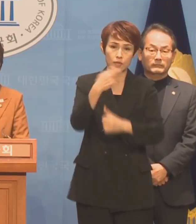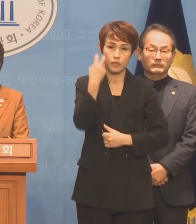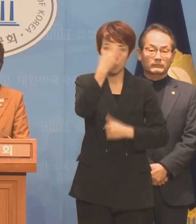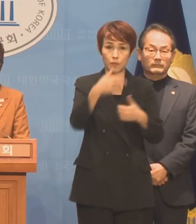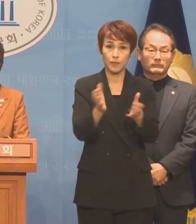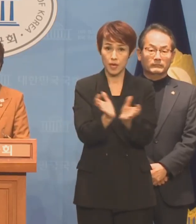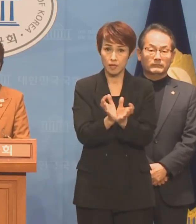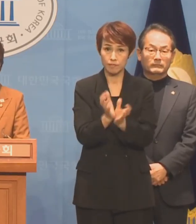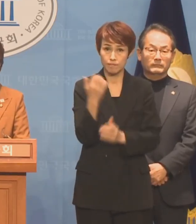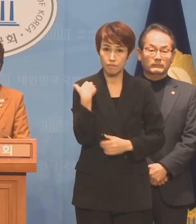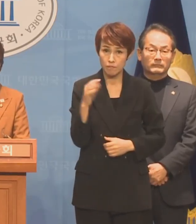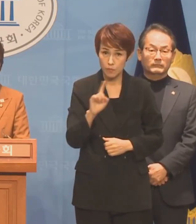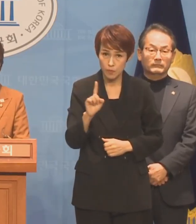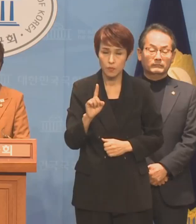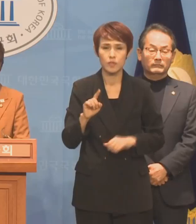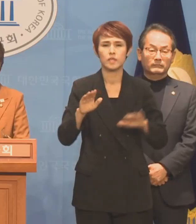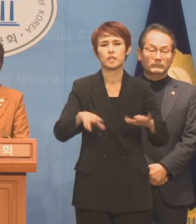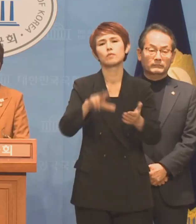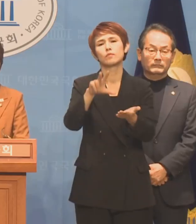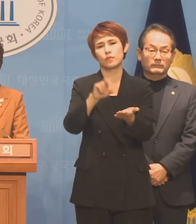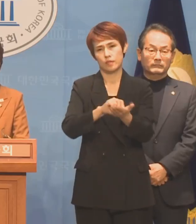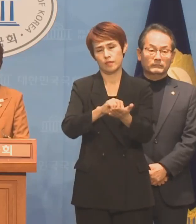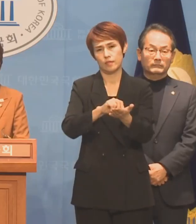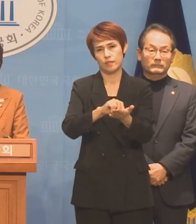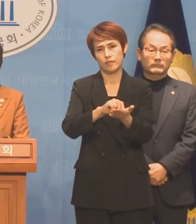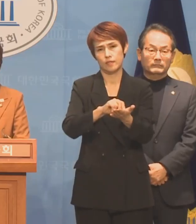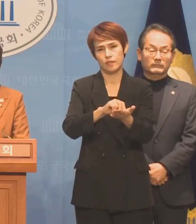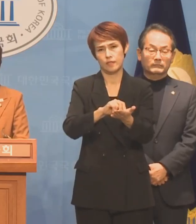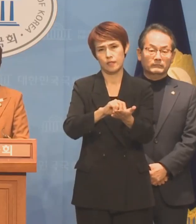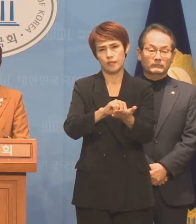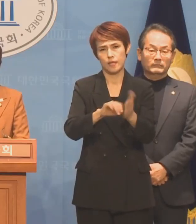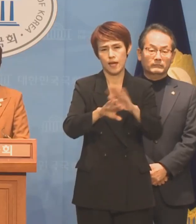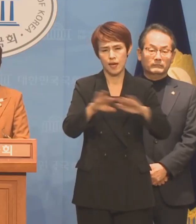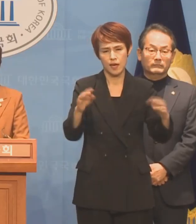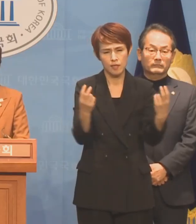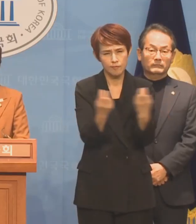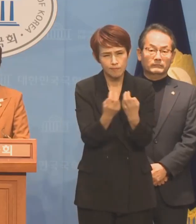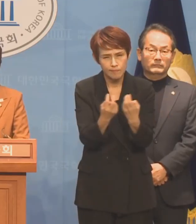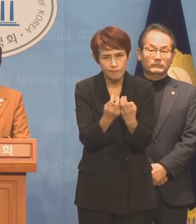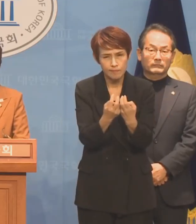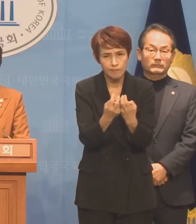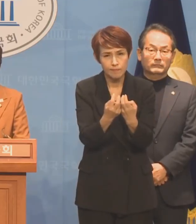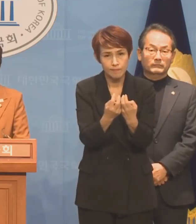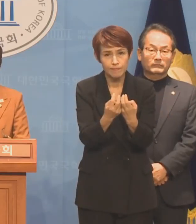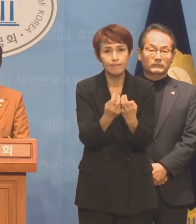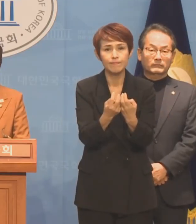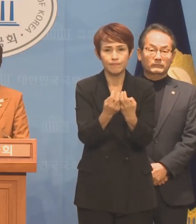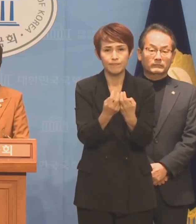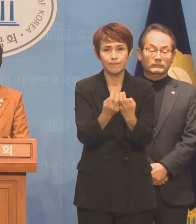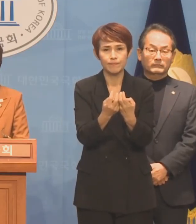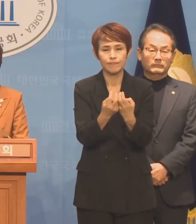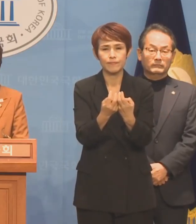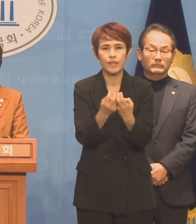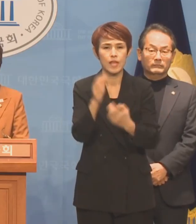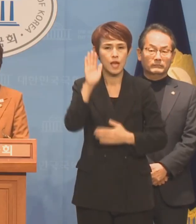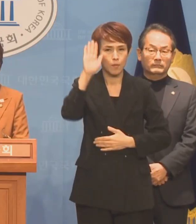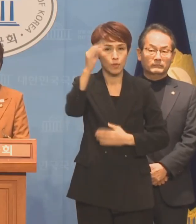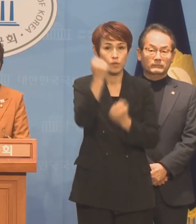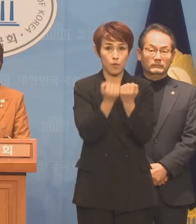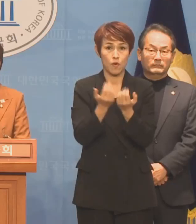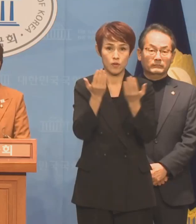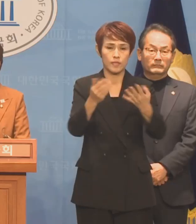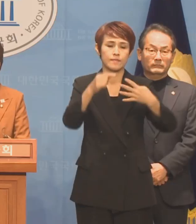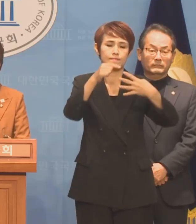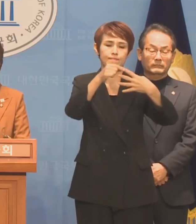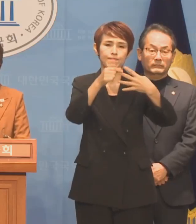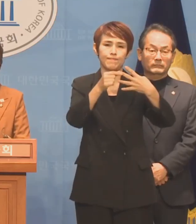경제상황점검단은 이런 당면한 문제에 대해서 아래 우리가 지금 앞으로 설명드릴 4가지